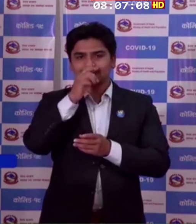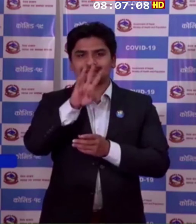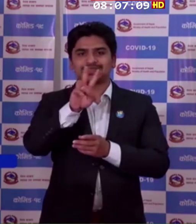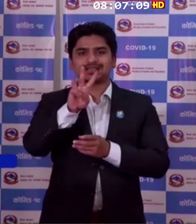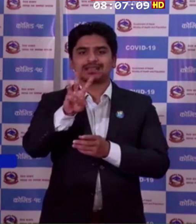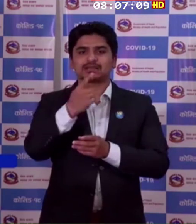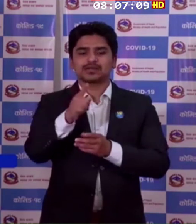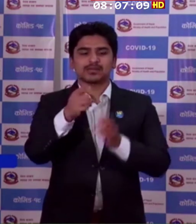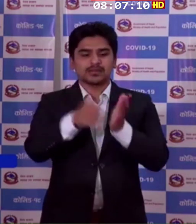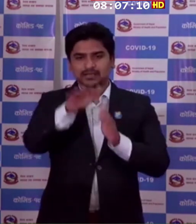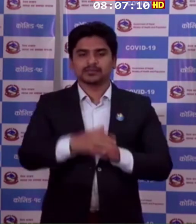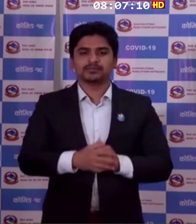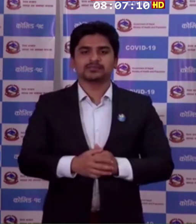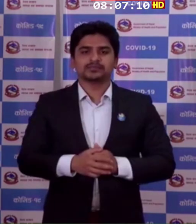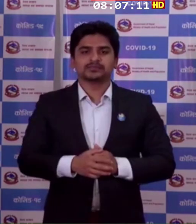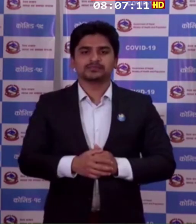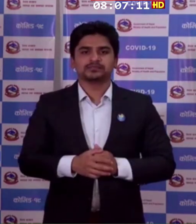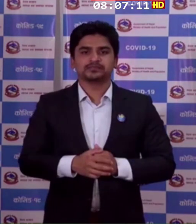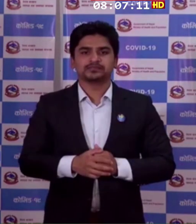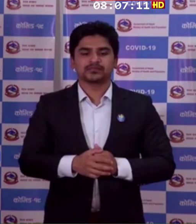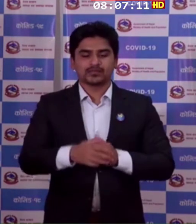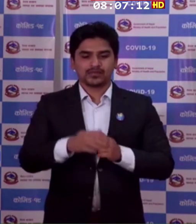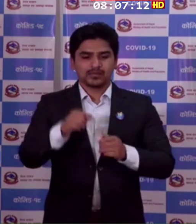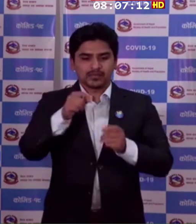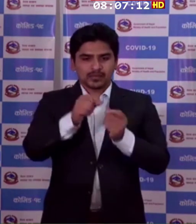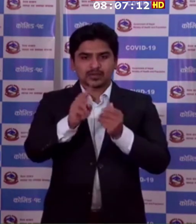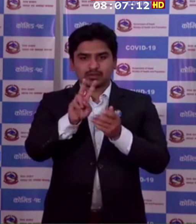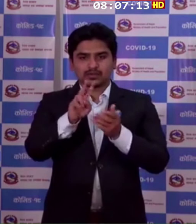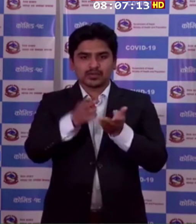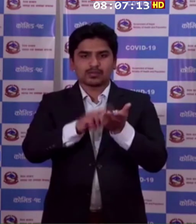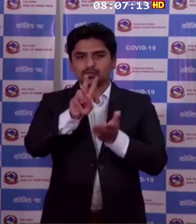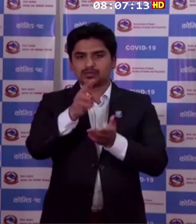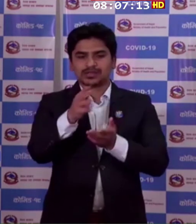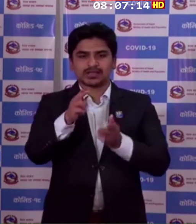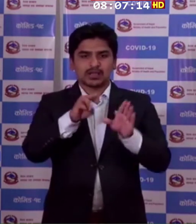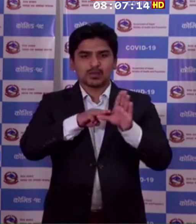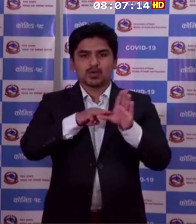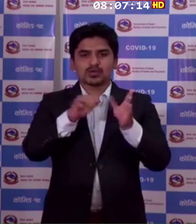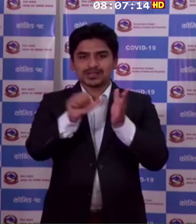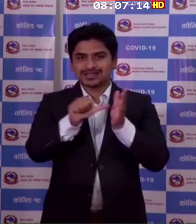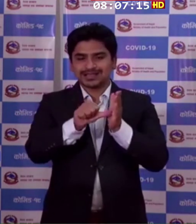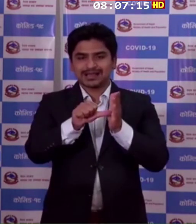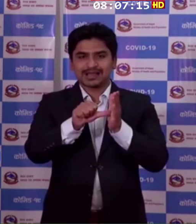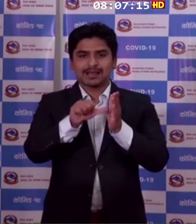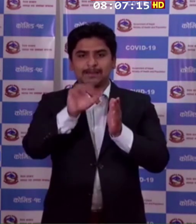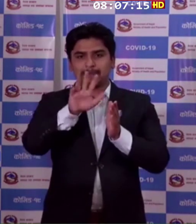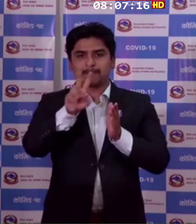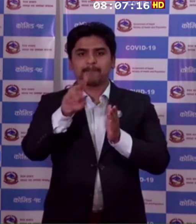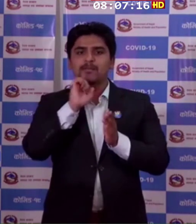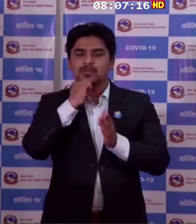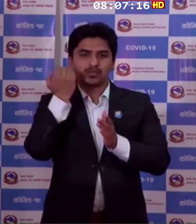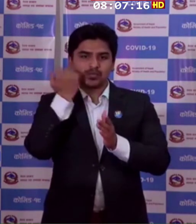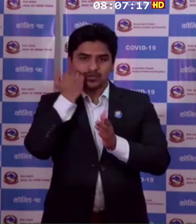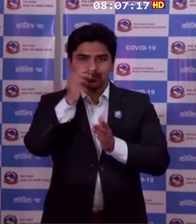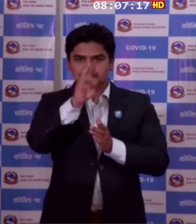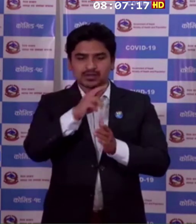5,243 परीक्षणहरू सम्पन्न भएका छन्। पछिल्लो समय थप 2 जना महोत्तरी जिल्लाका 52 वर्षीय 1 जना